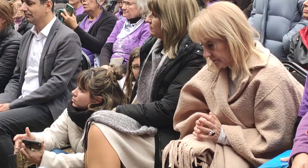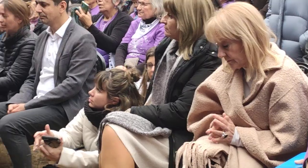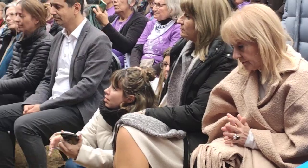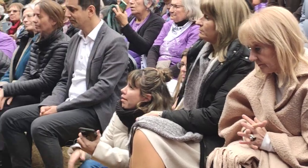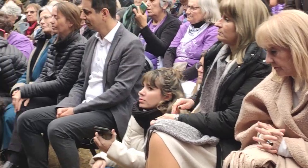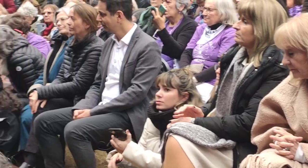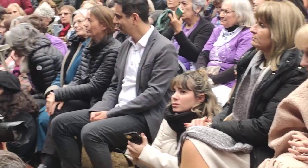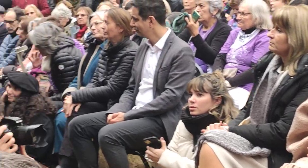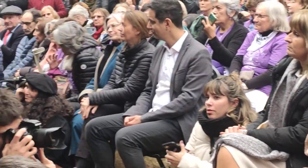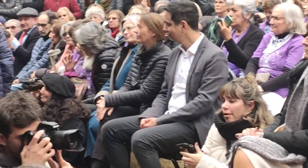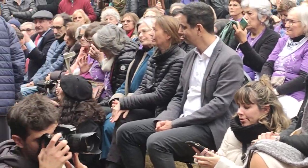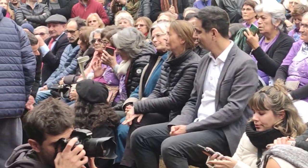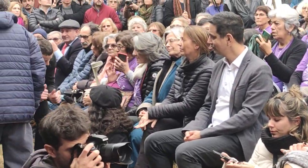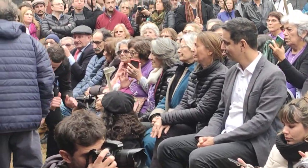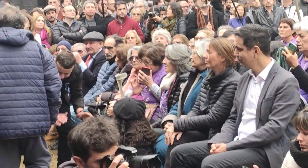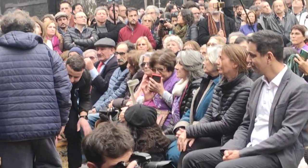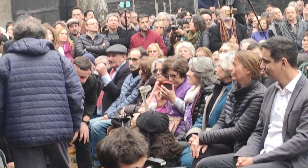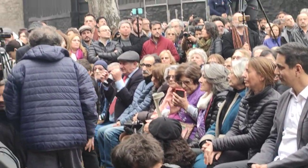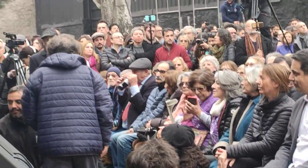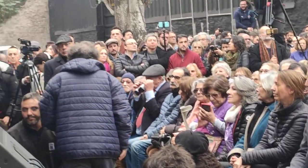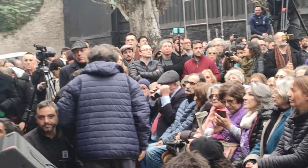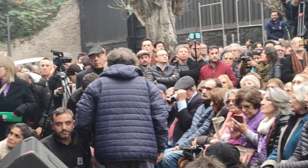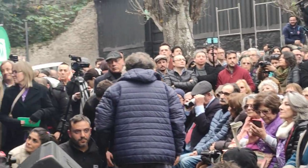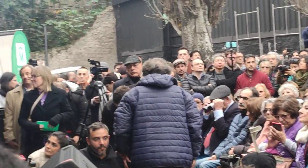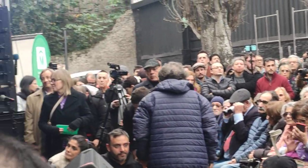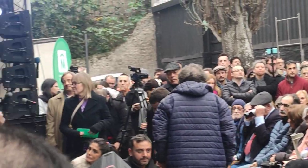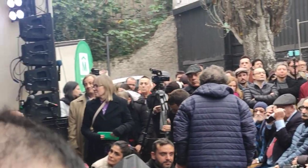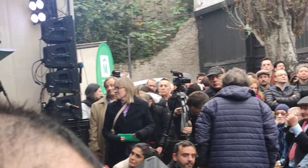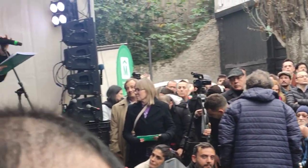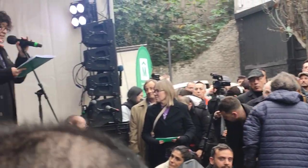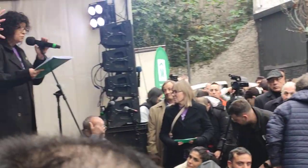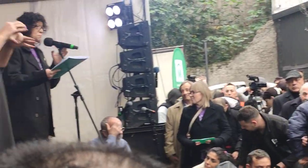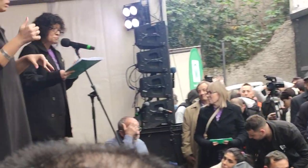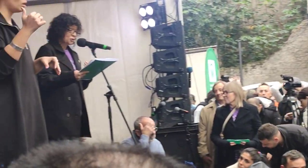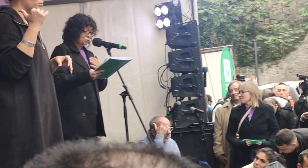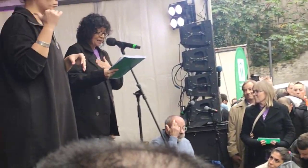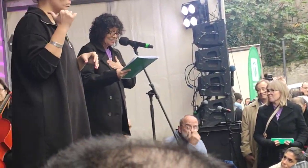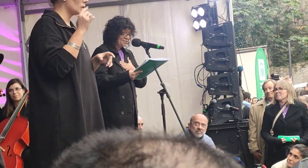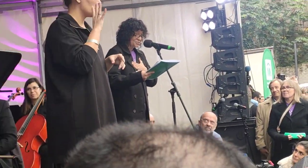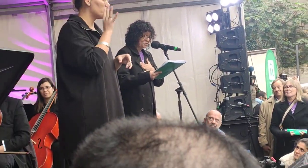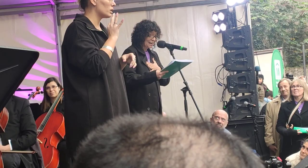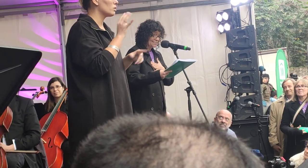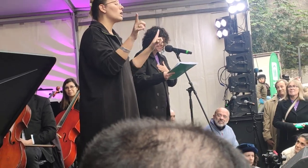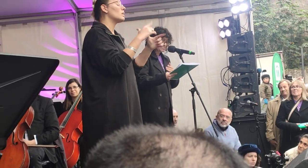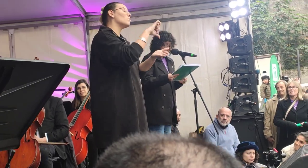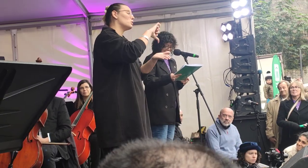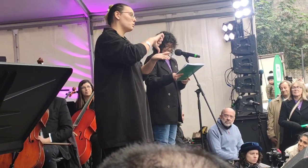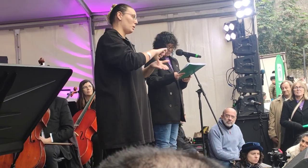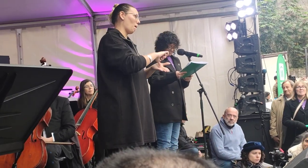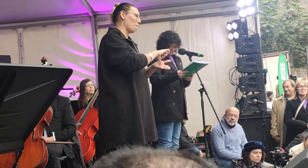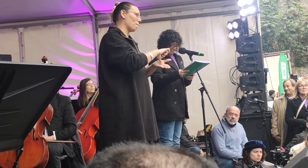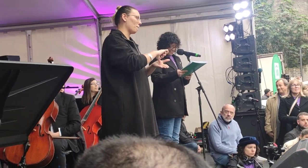Gerencia de Eventos, a la queridísima Banda Sinfónica, perdón, a TV Ciudad,